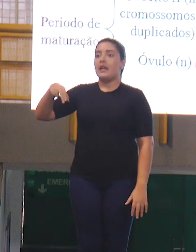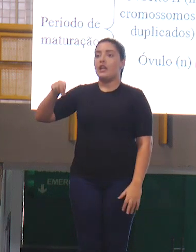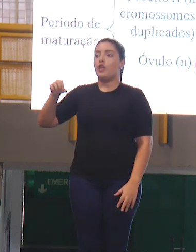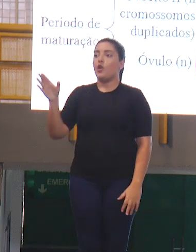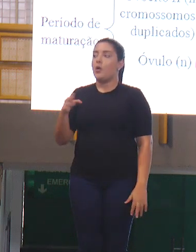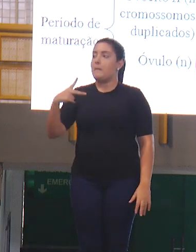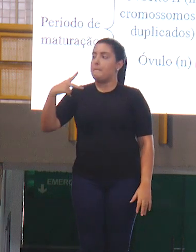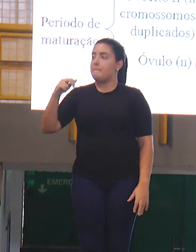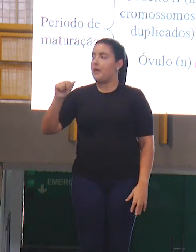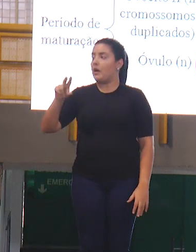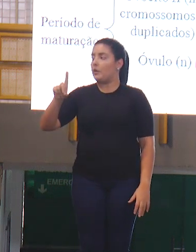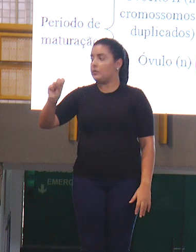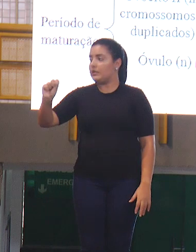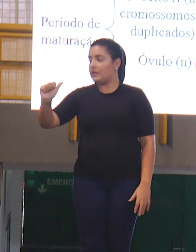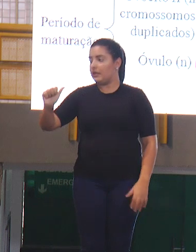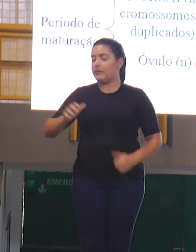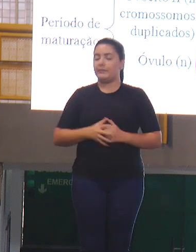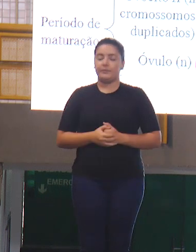menopausa.